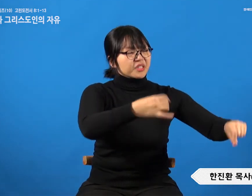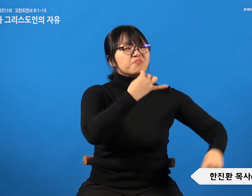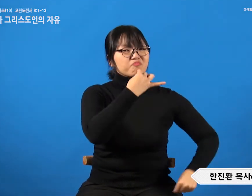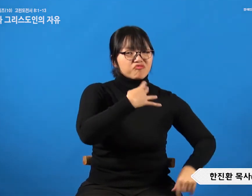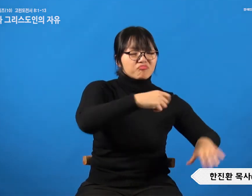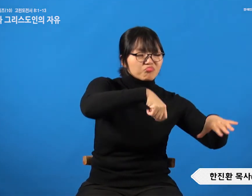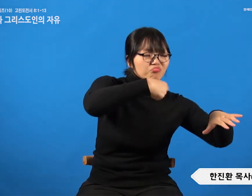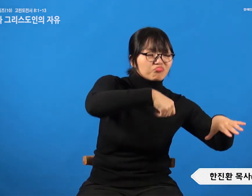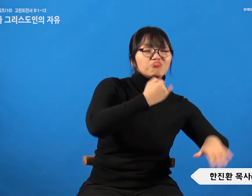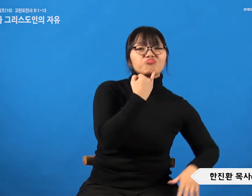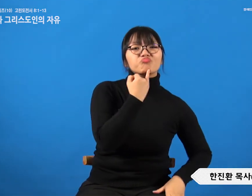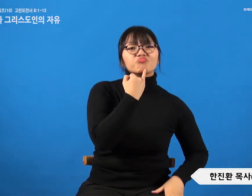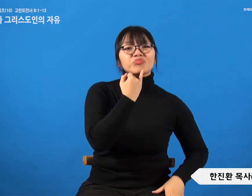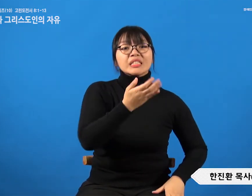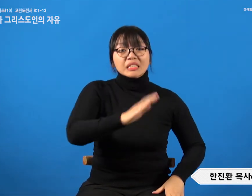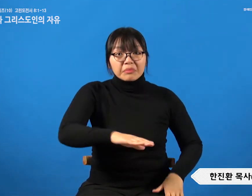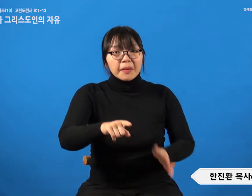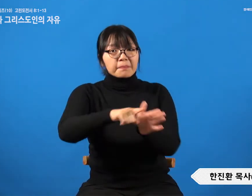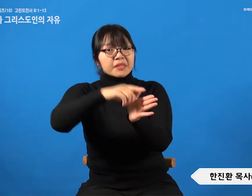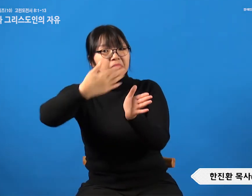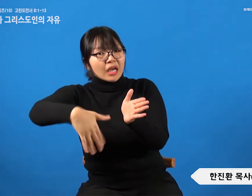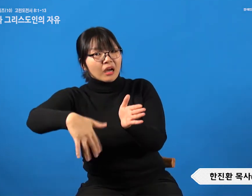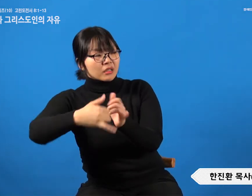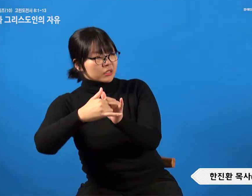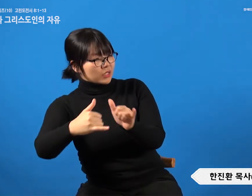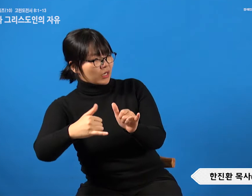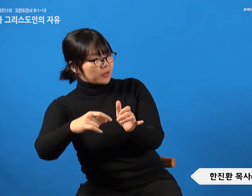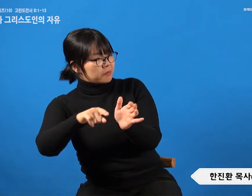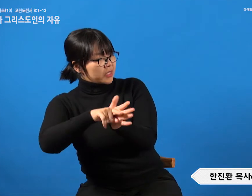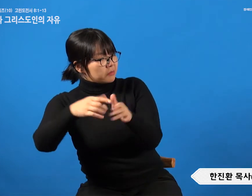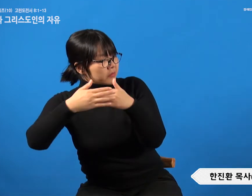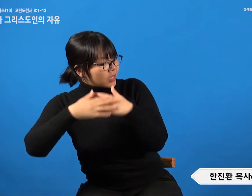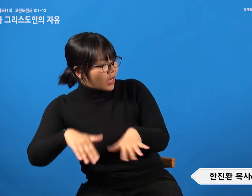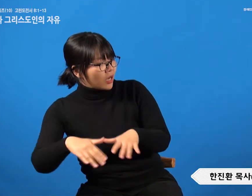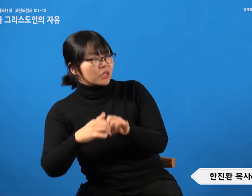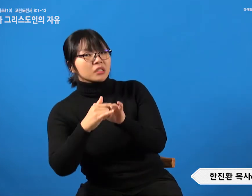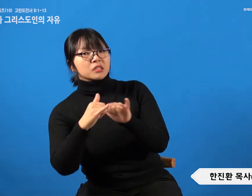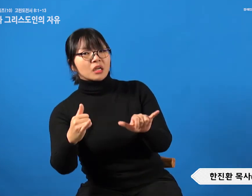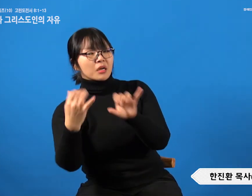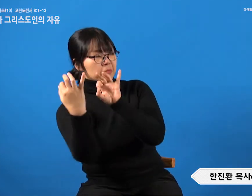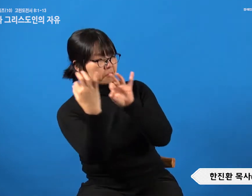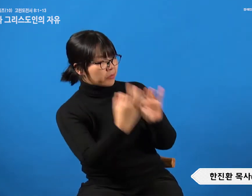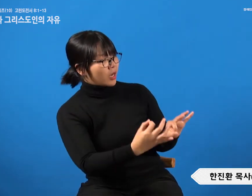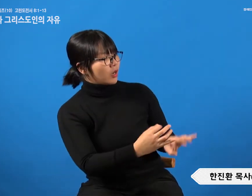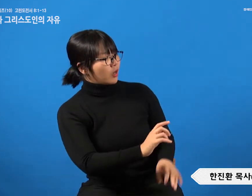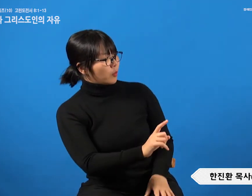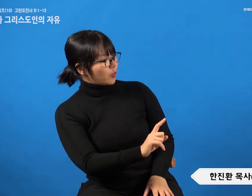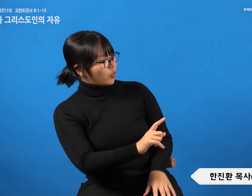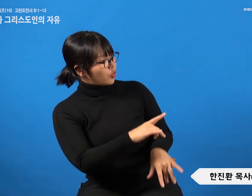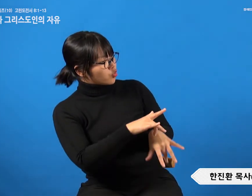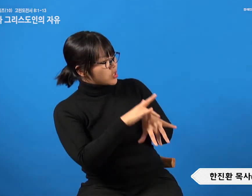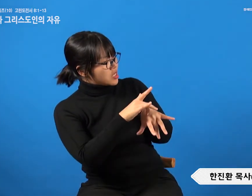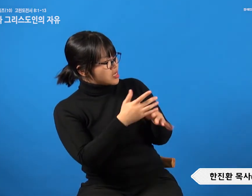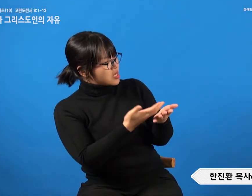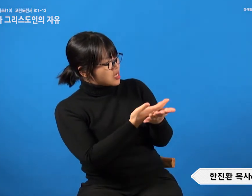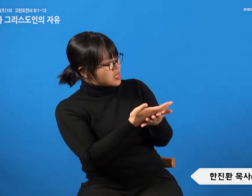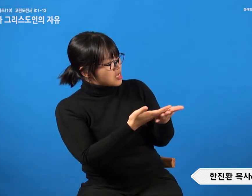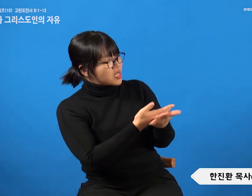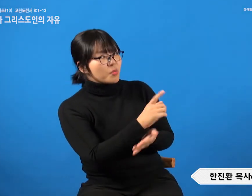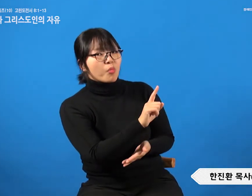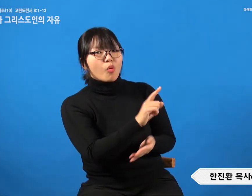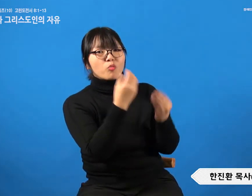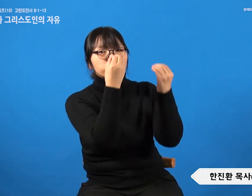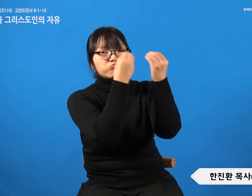없는 믿음이 약한 사람들은 그것을 보면서 따라 먹으면서 무언가 우상과 교통할 수 있다는